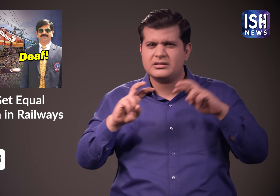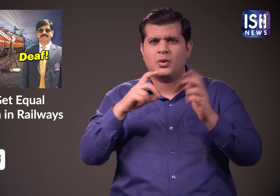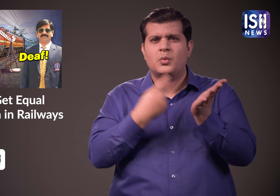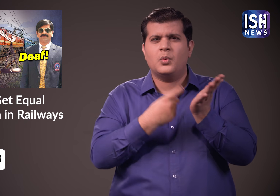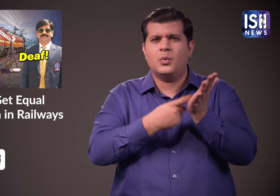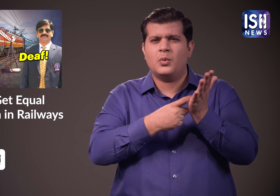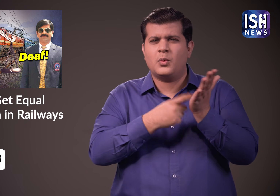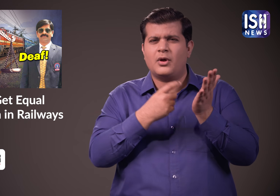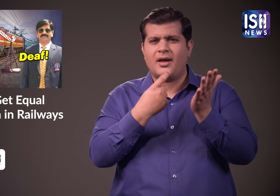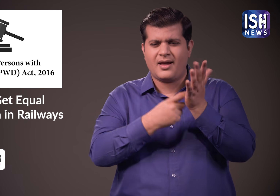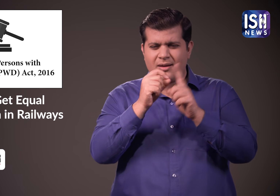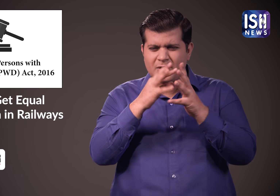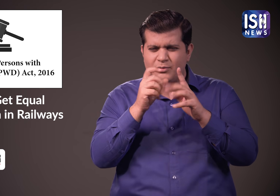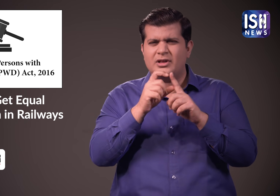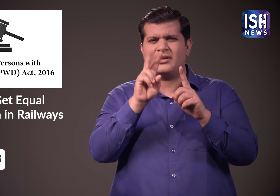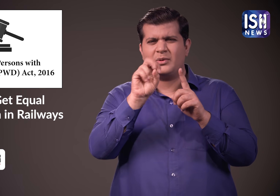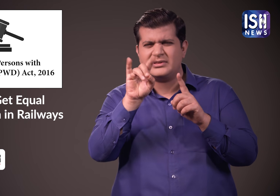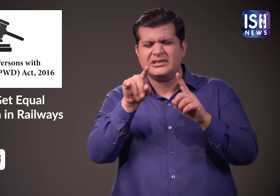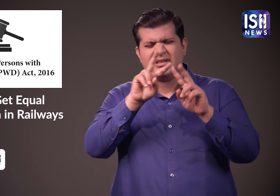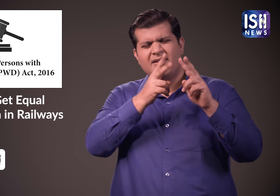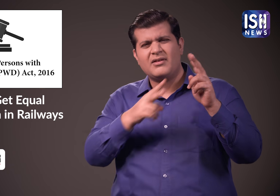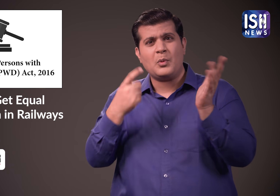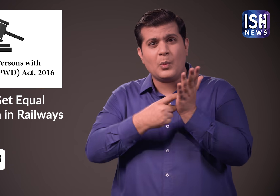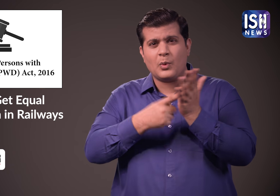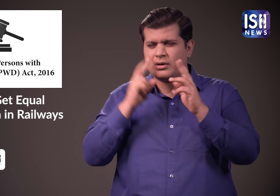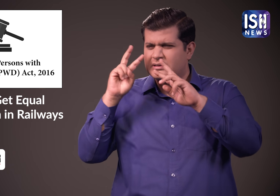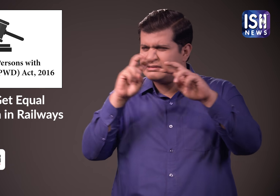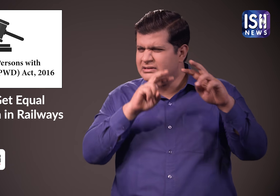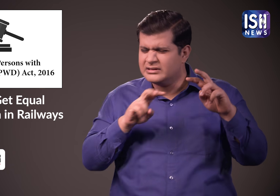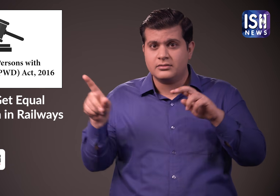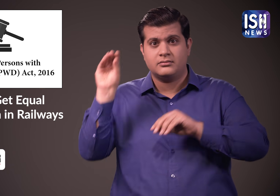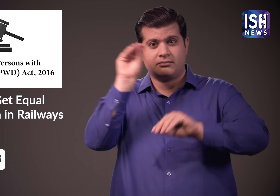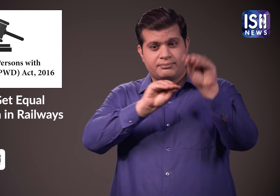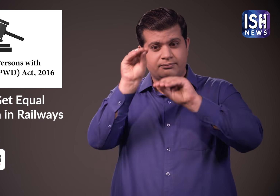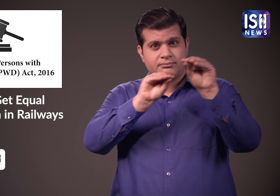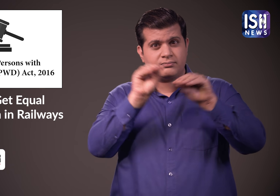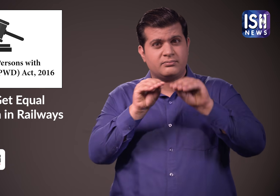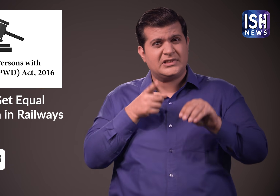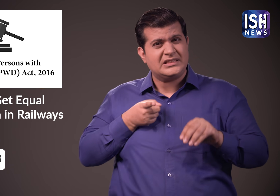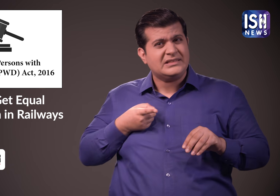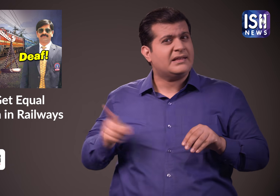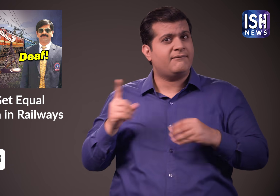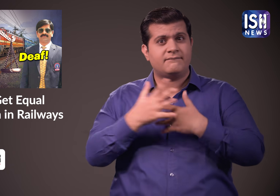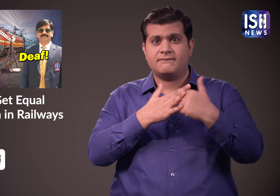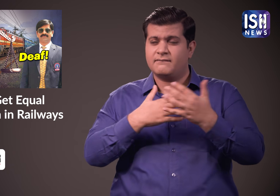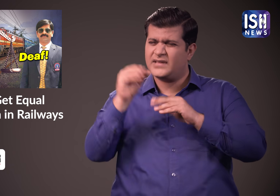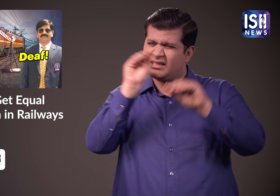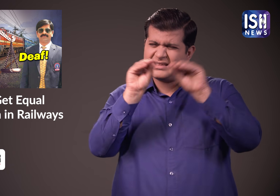नियोमों पर शोद किया, और कई अन्या कानूनों का अध्यायन किया, फिर उन्होंने एक याचिका का मसौदा तयार